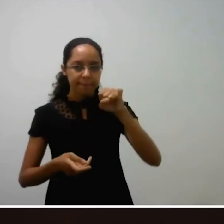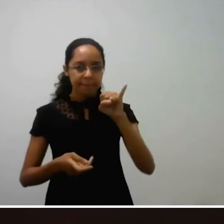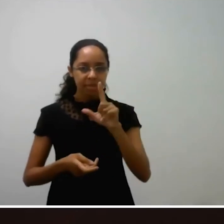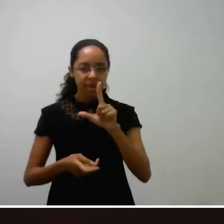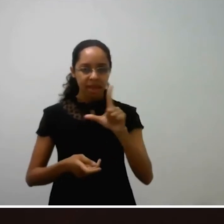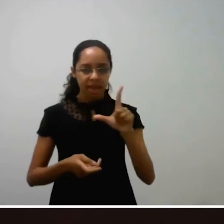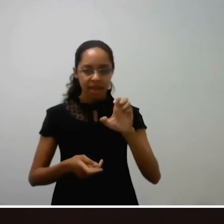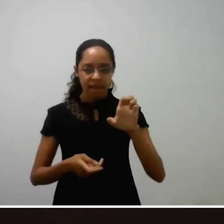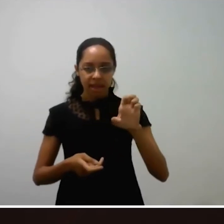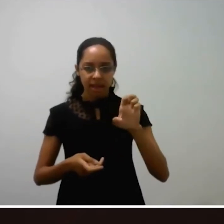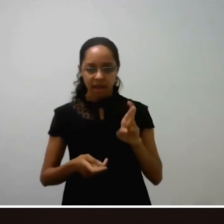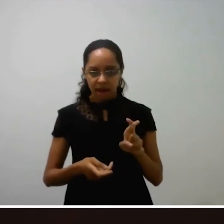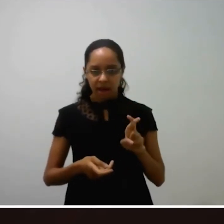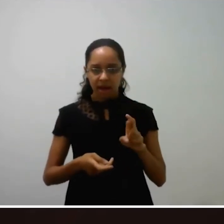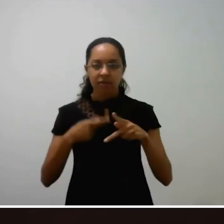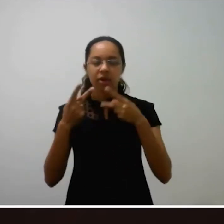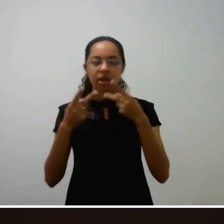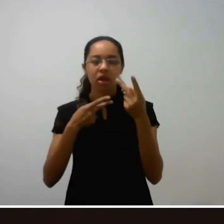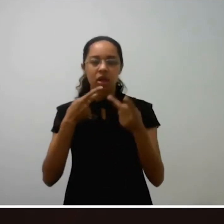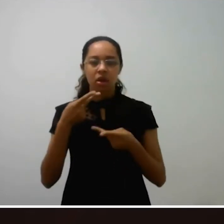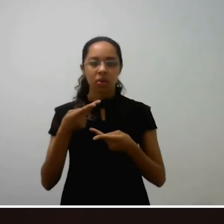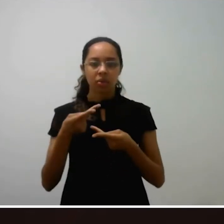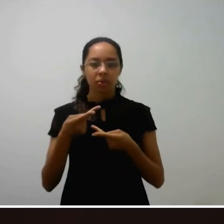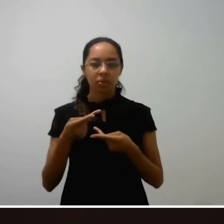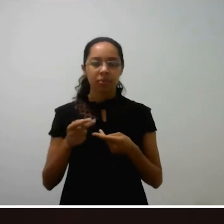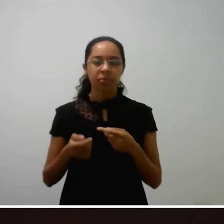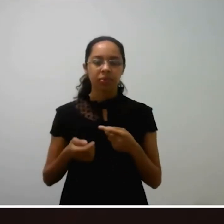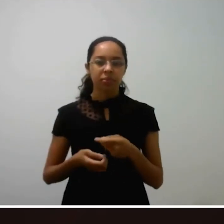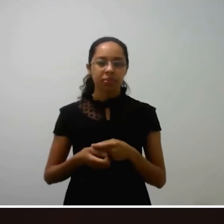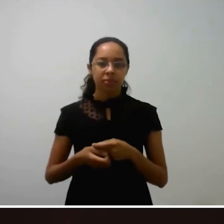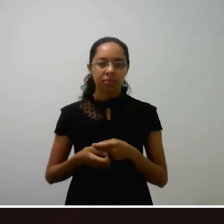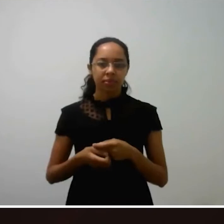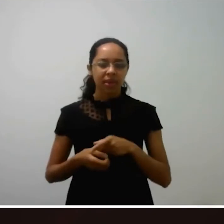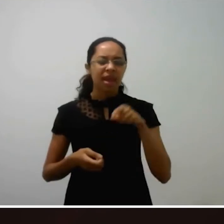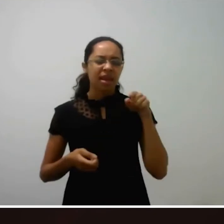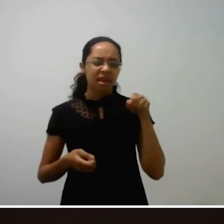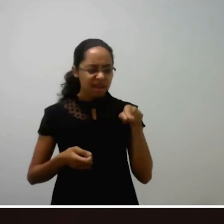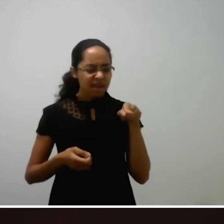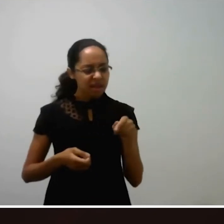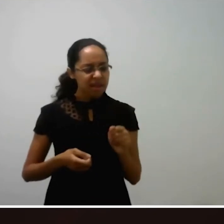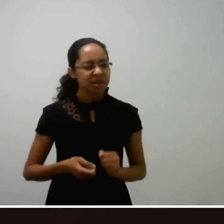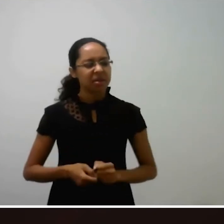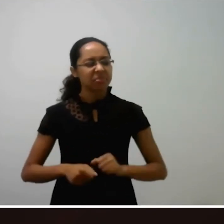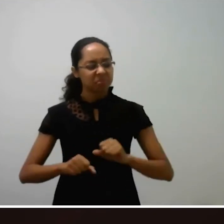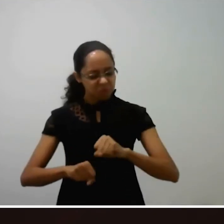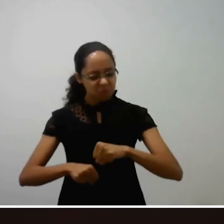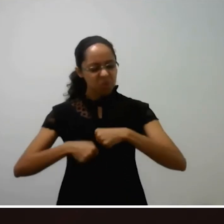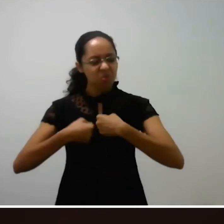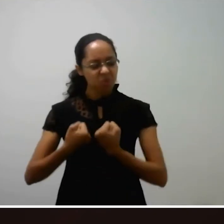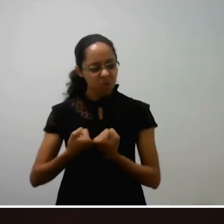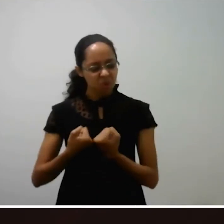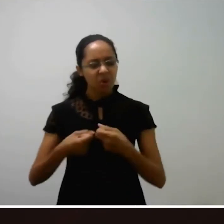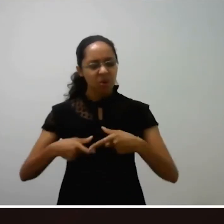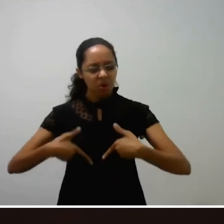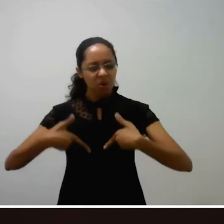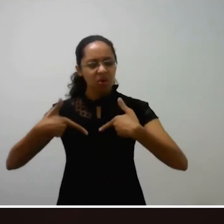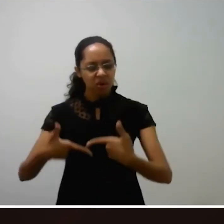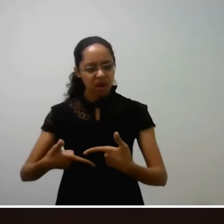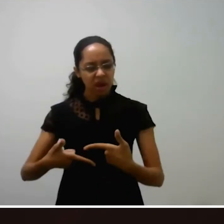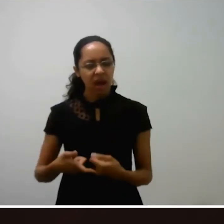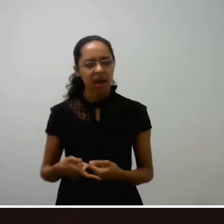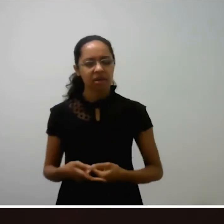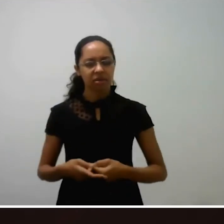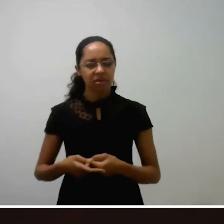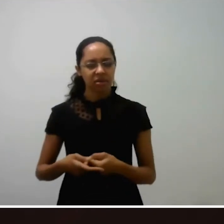Todavia, sua piedade, seu zelo e a sua coragem devem ser duplamente